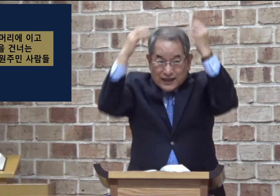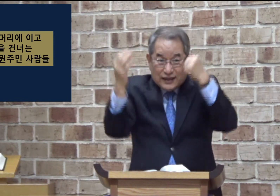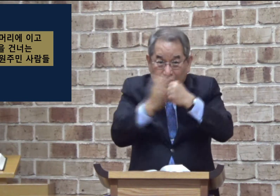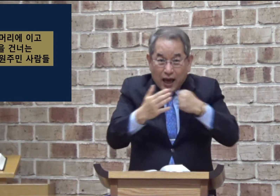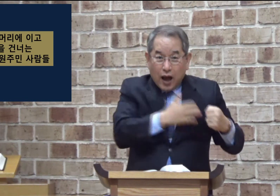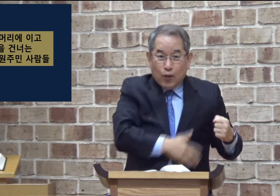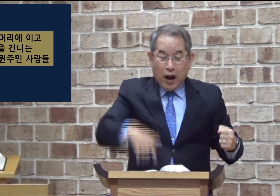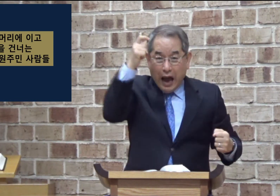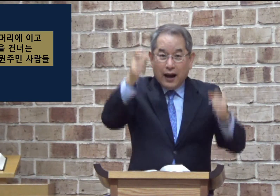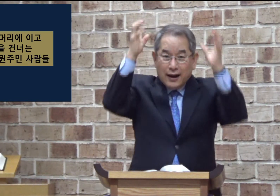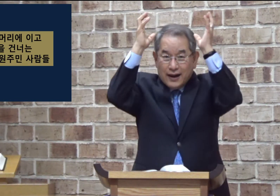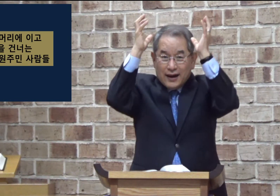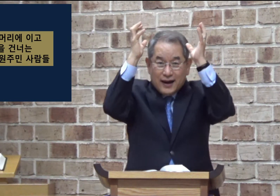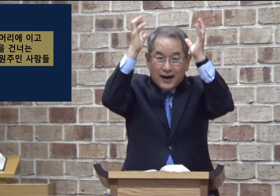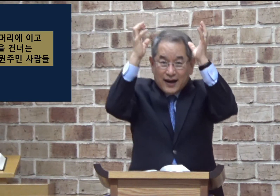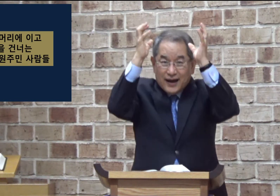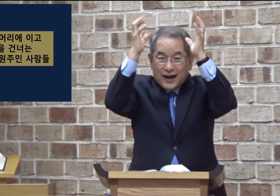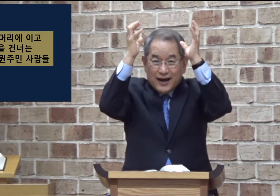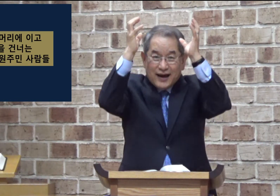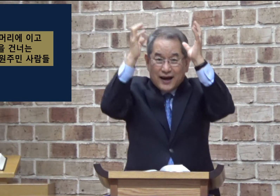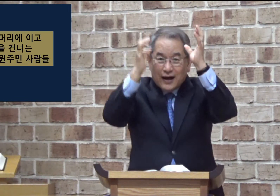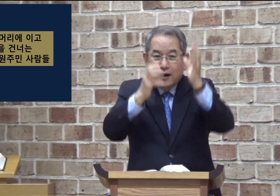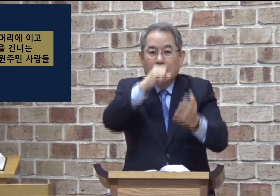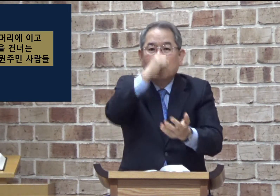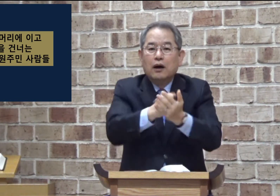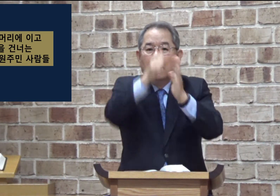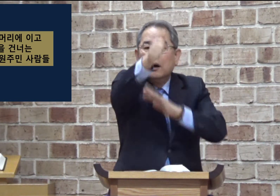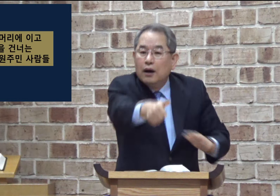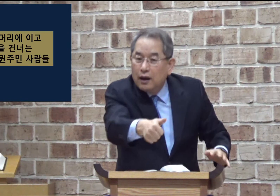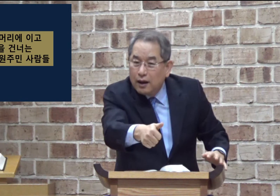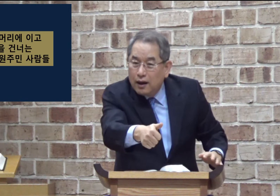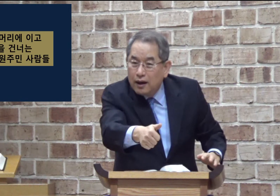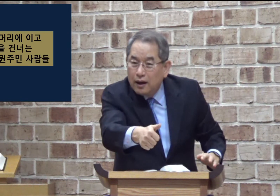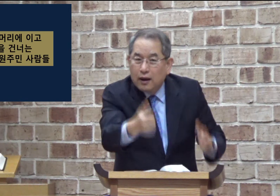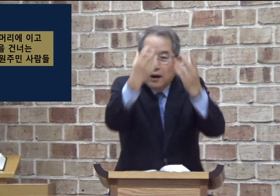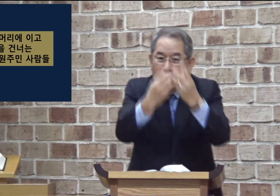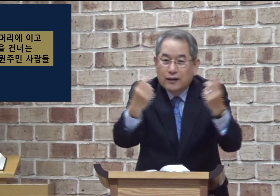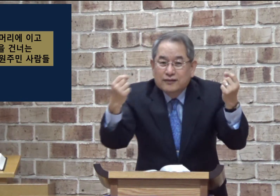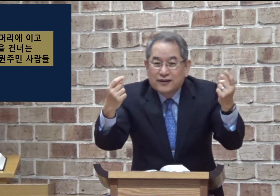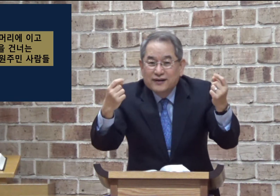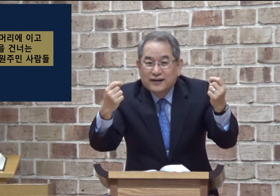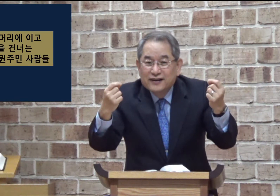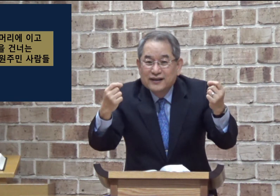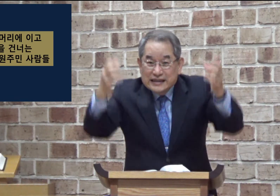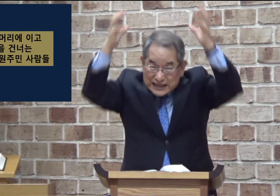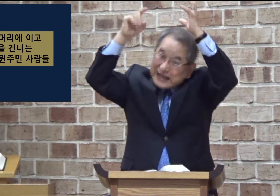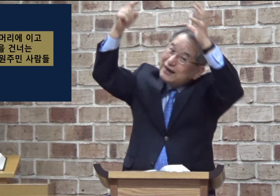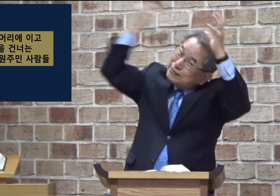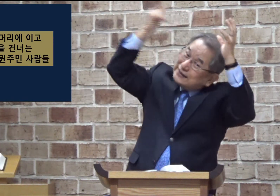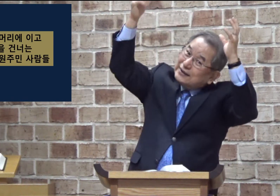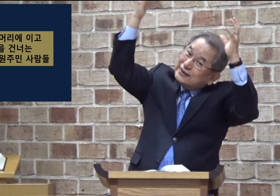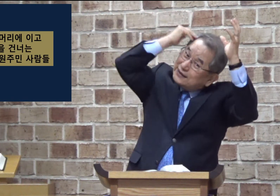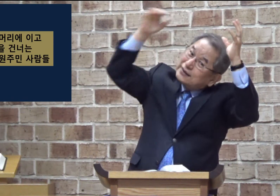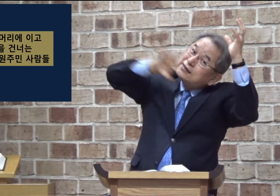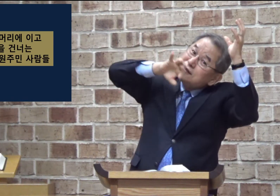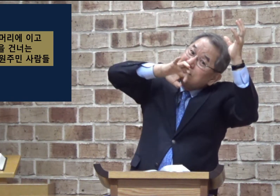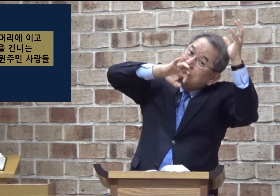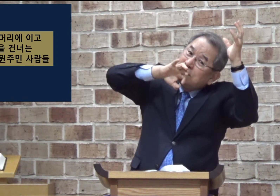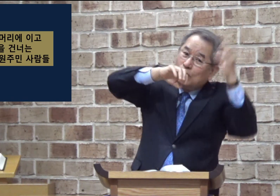휩쓸려 갈 것입니다. 그러나 돌 때문에 몸이 중심을 잃지 않고 그 강을 건너갈 수 있습니다. 그처럼 이 돌이 왜